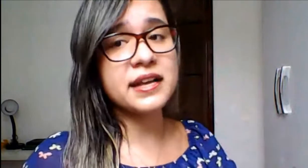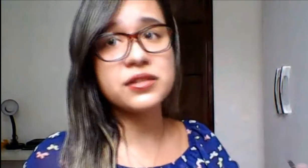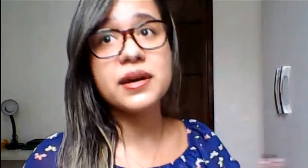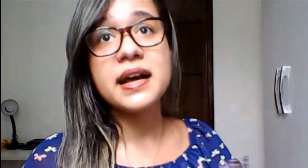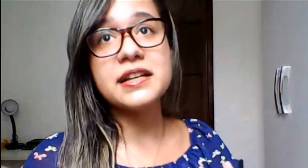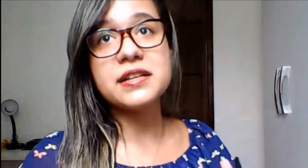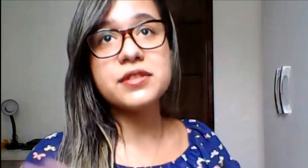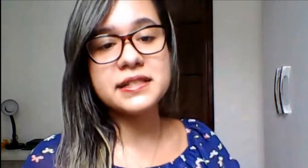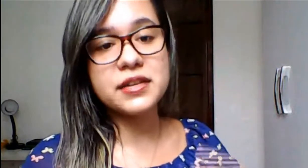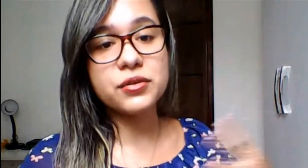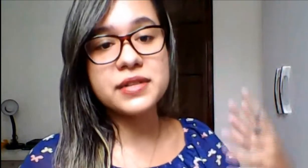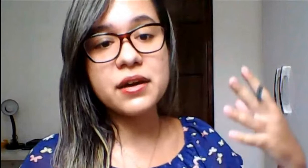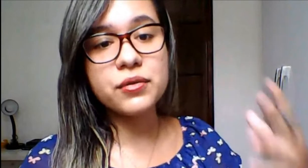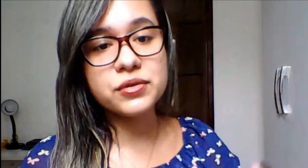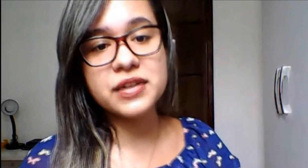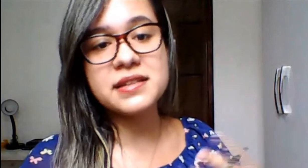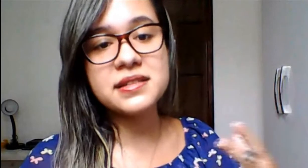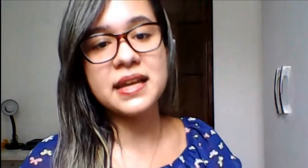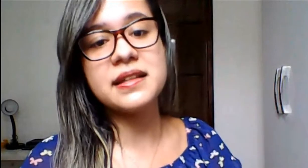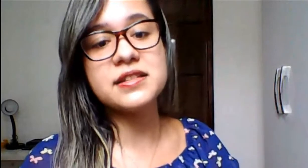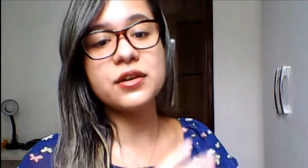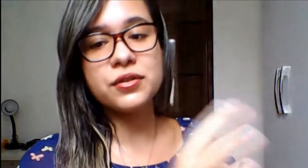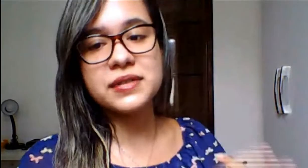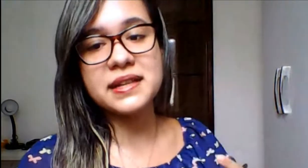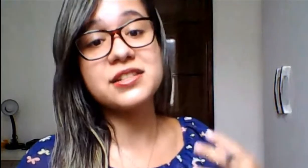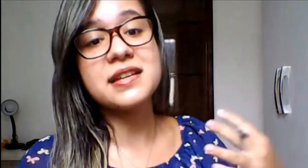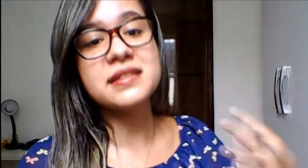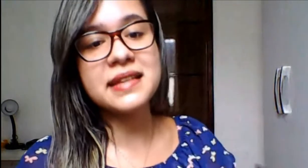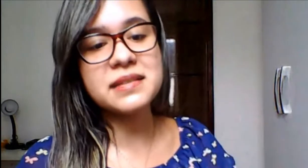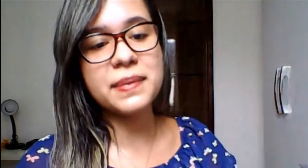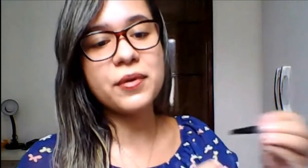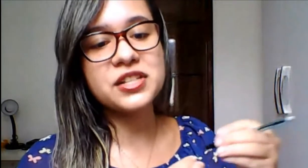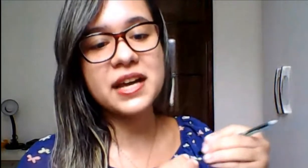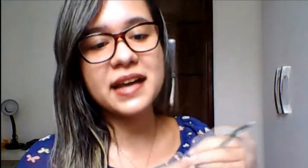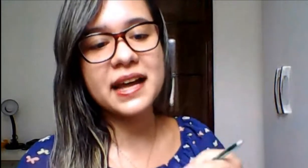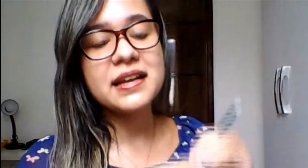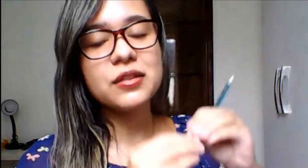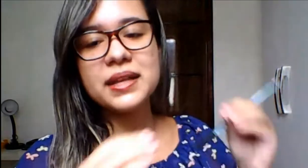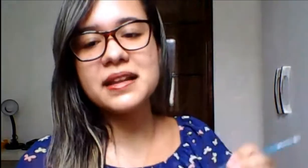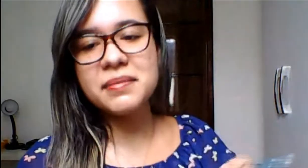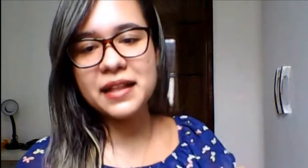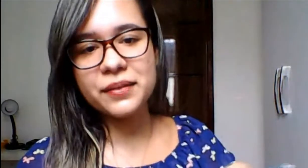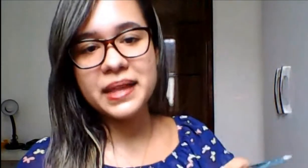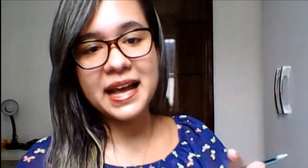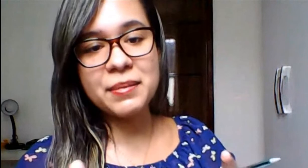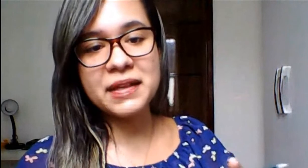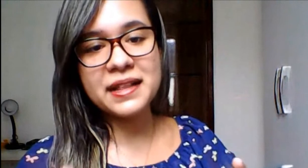contexto, a gente utiliza de outros recursos já existentes, de outros sinais já existentes para poder chegar no entendimento. Ela me deu até um